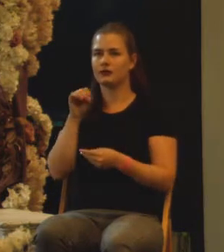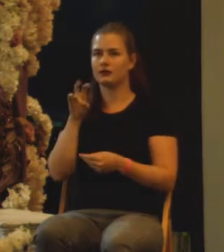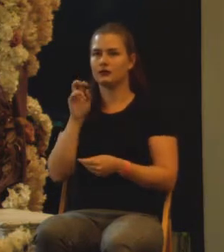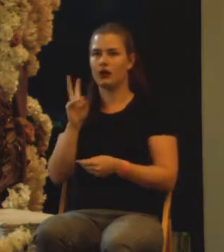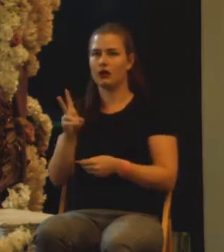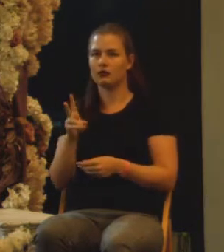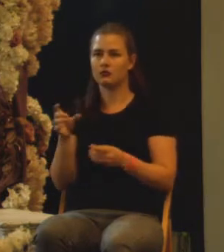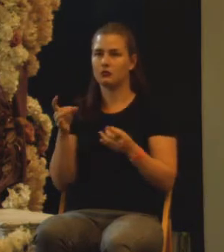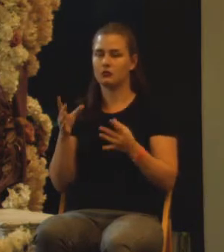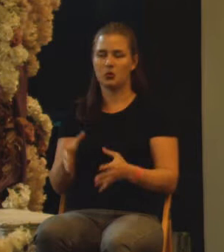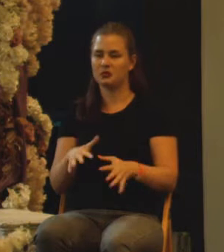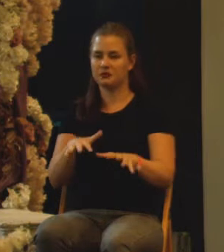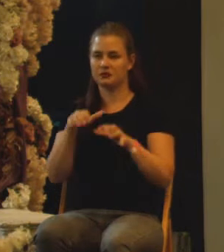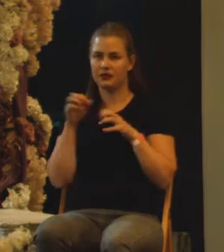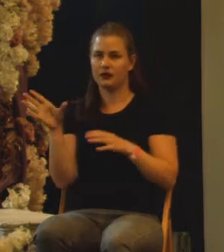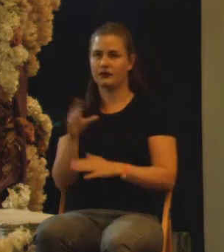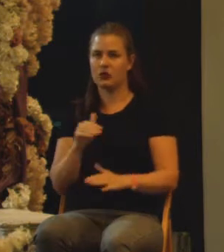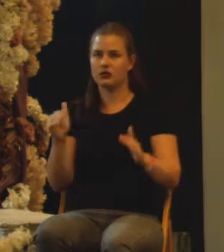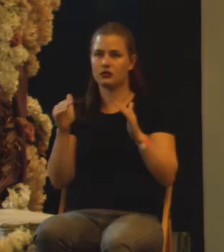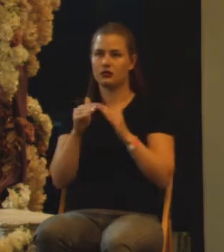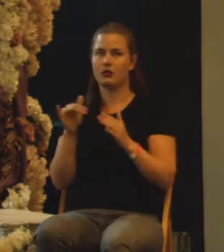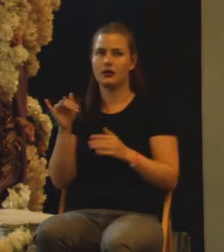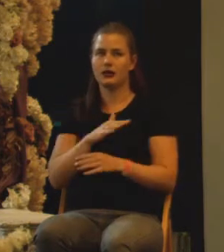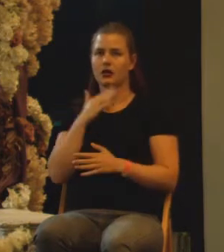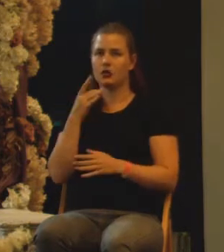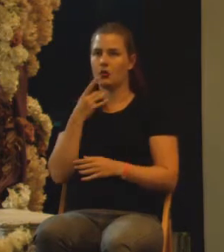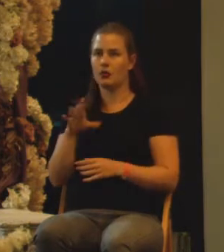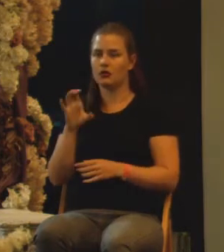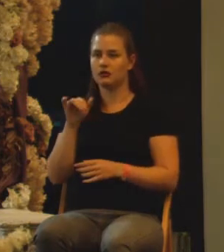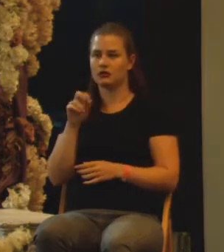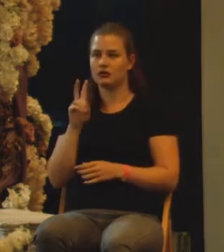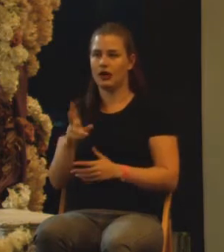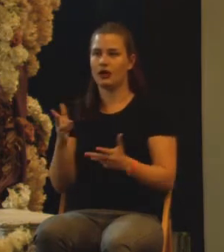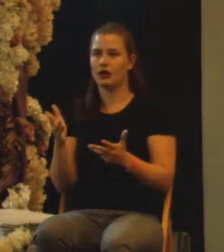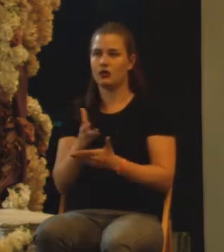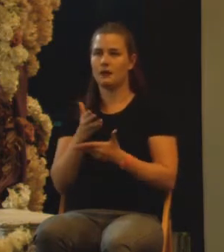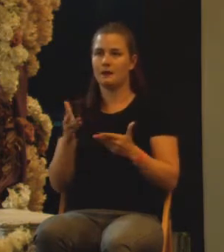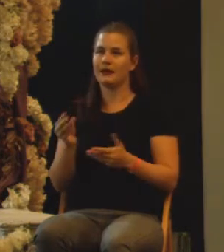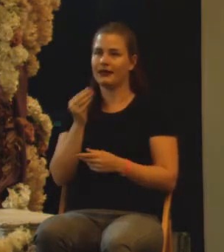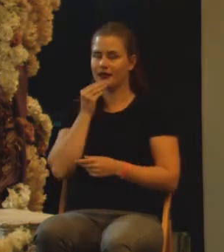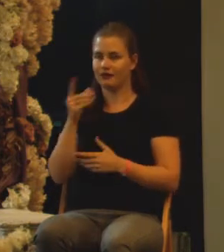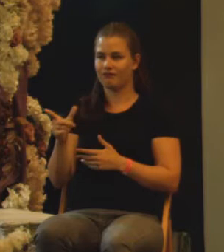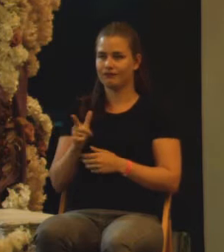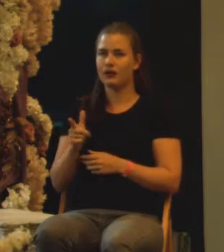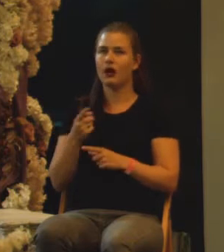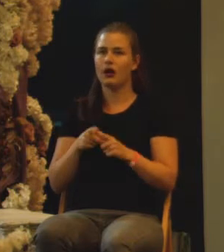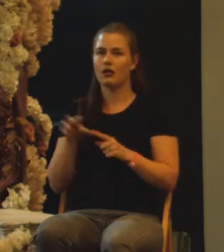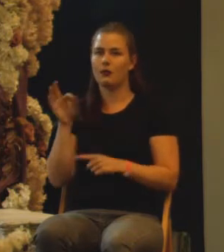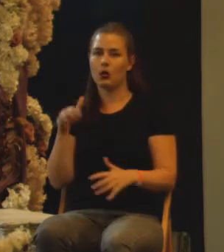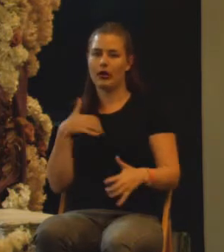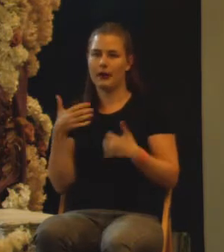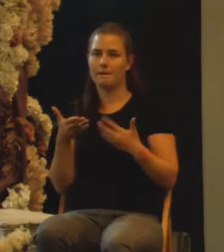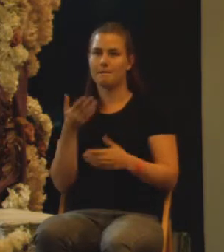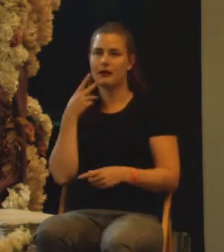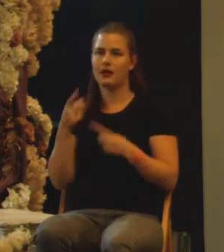уберем все снеки из дому. И более того, любой снек, который мы с вами едим, это тоже про тревожность. Да? То есть это мы все время в рот